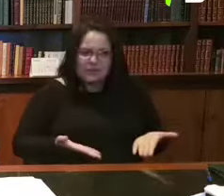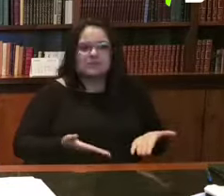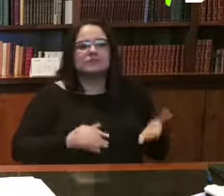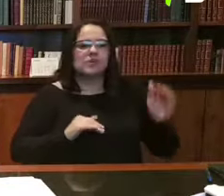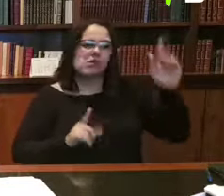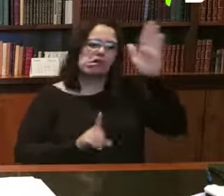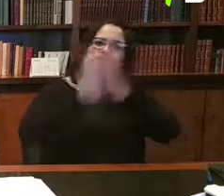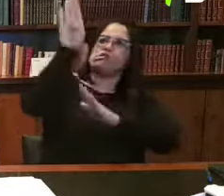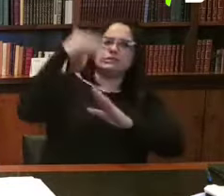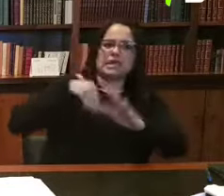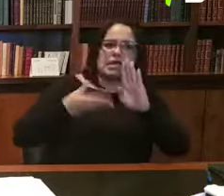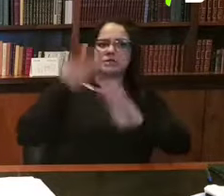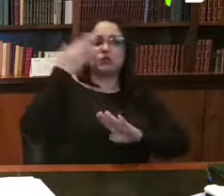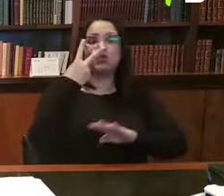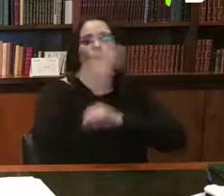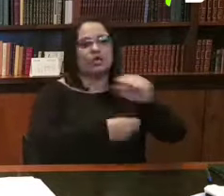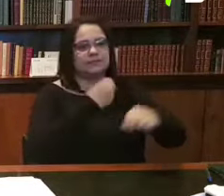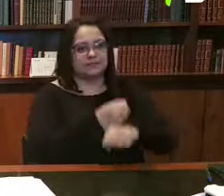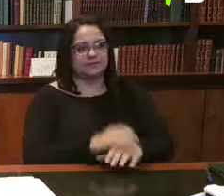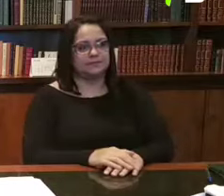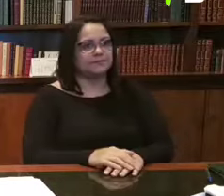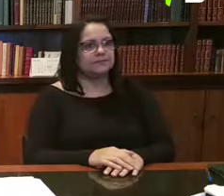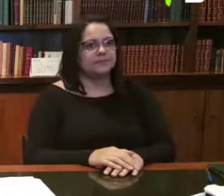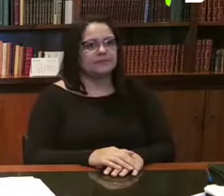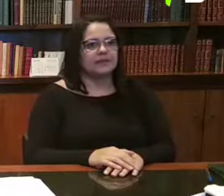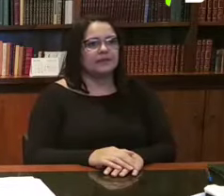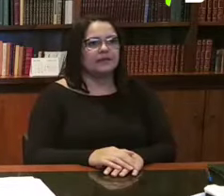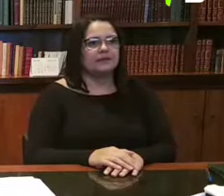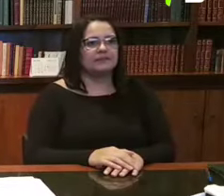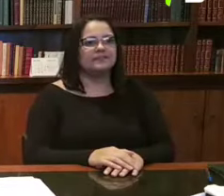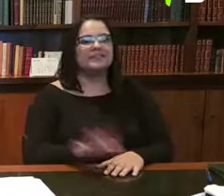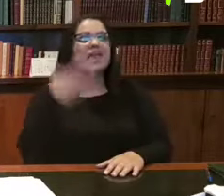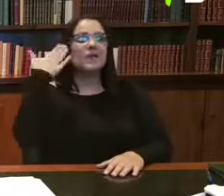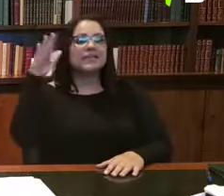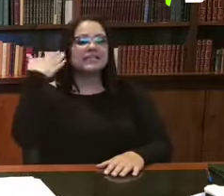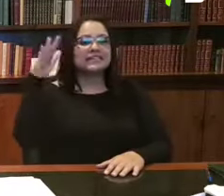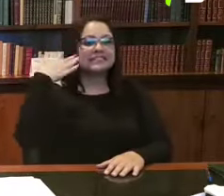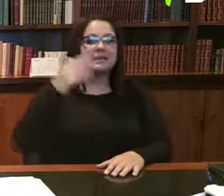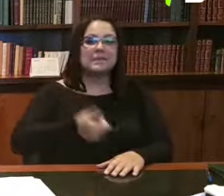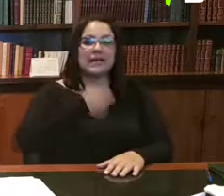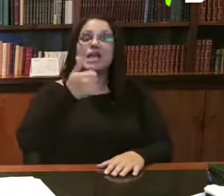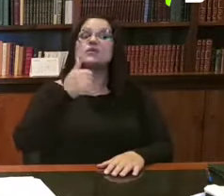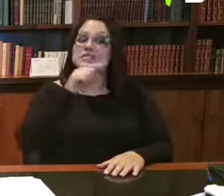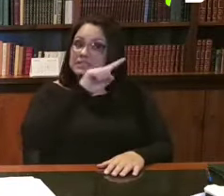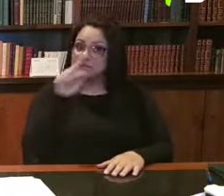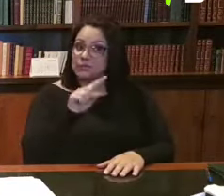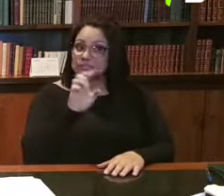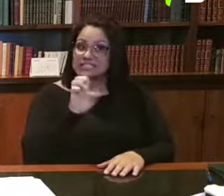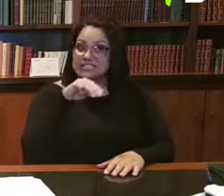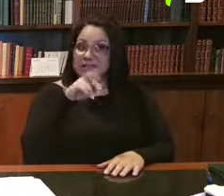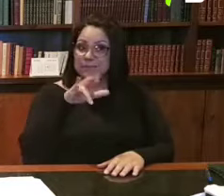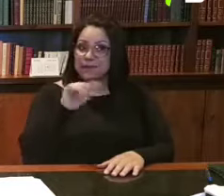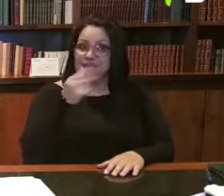tem a queda vamos manter essa lara aí por dois anos só o zé maria que eu entendi eu acho que um pouquinho melhor que você zé maria não eu vou sofrer mas ele tá falando com ela